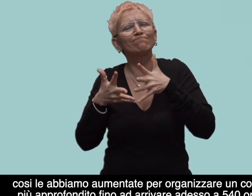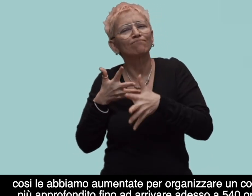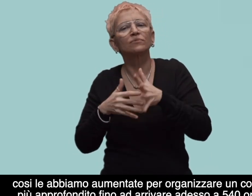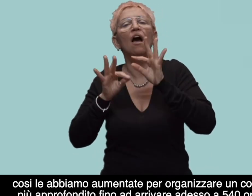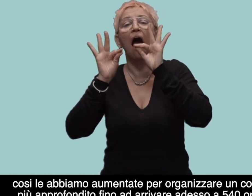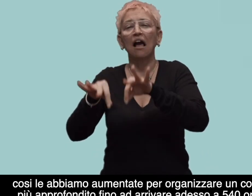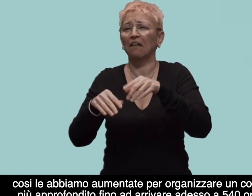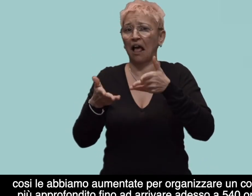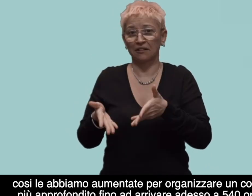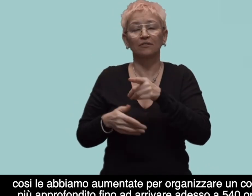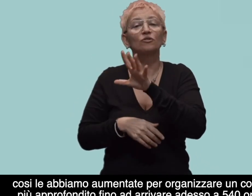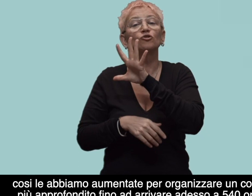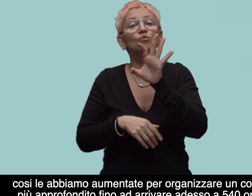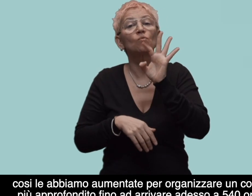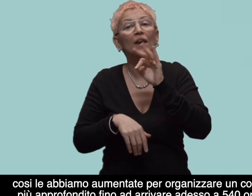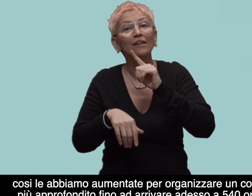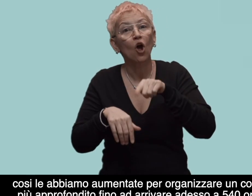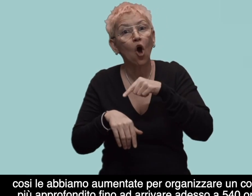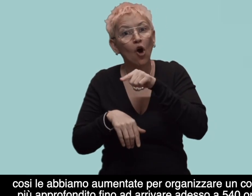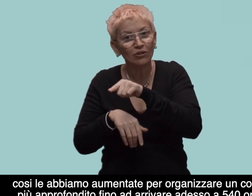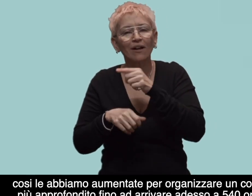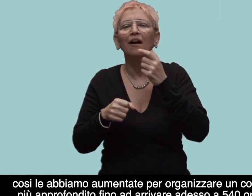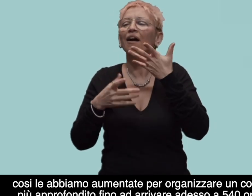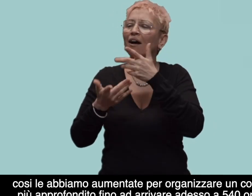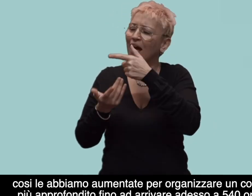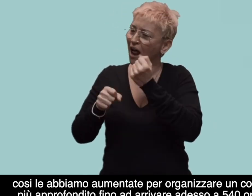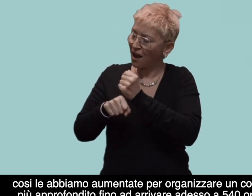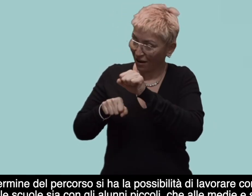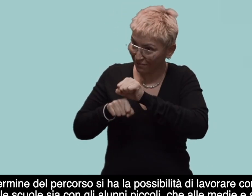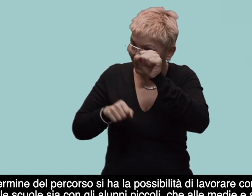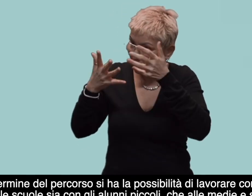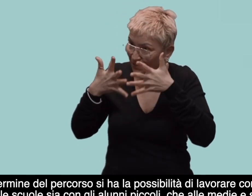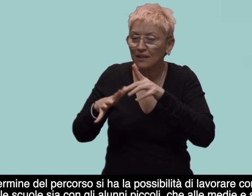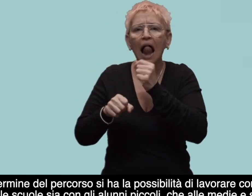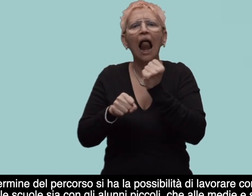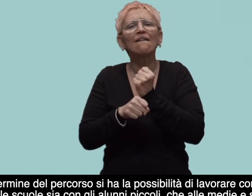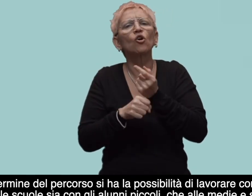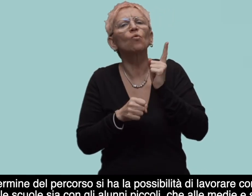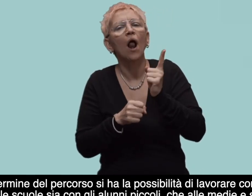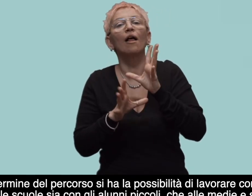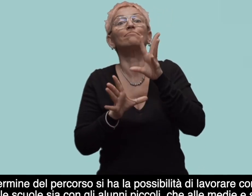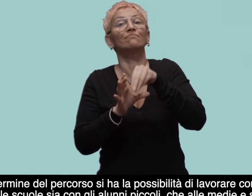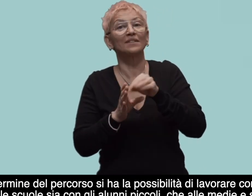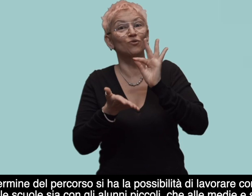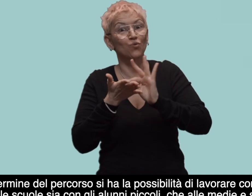essere aumentate e così abbiamo organizzato un corso più approfondito che oggi di 540 ore al termine del percorso